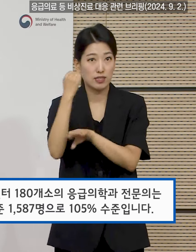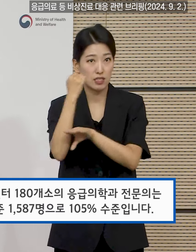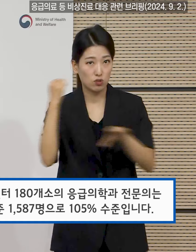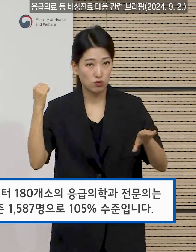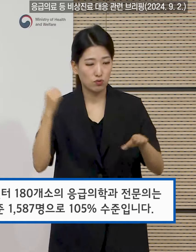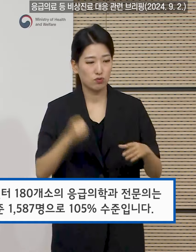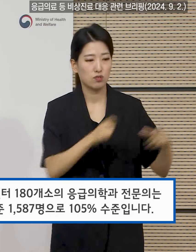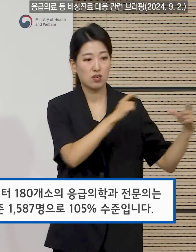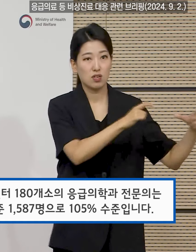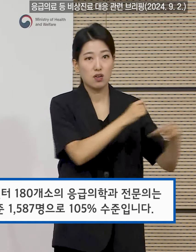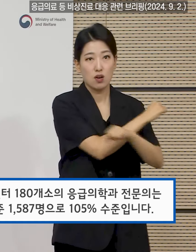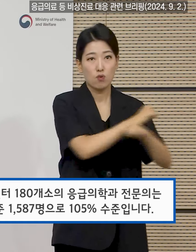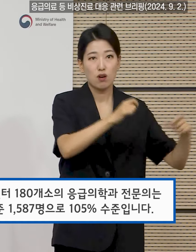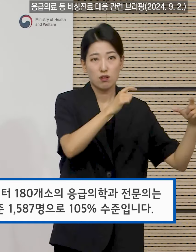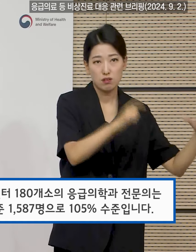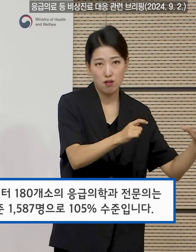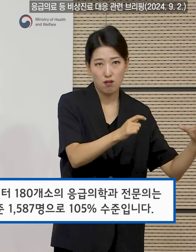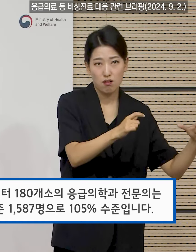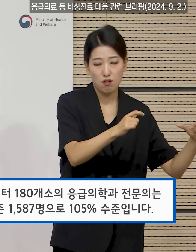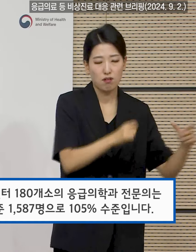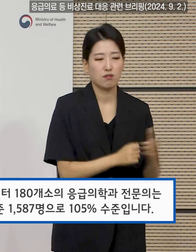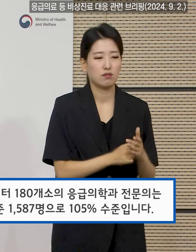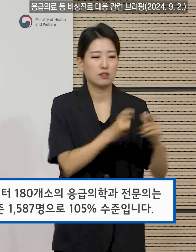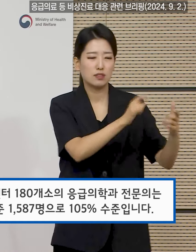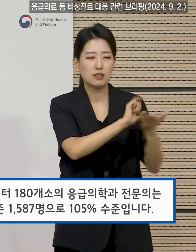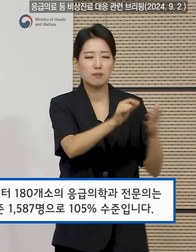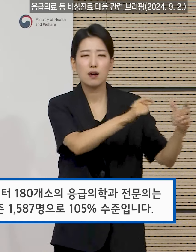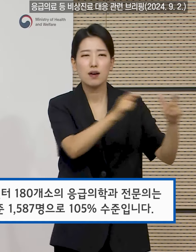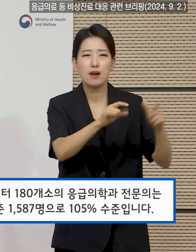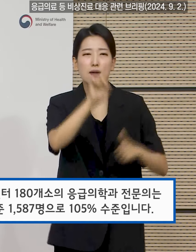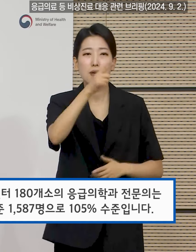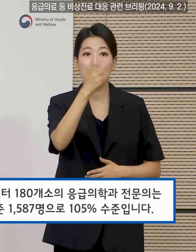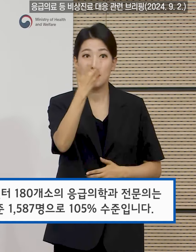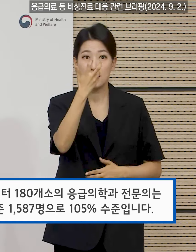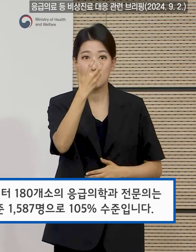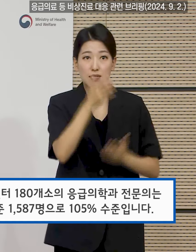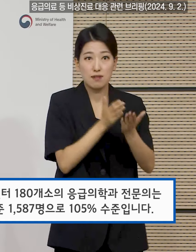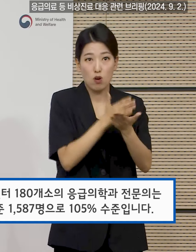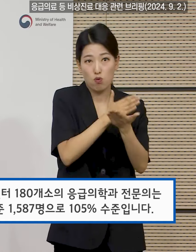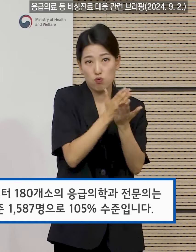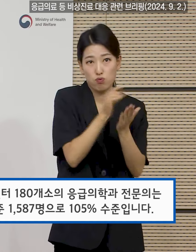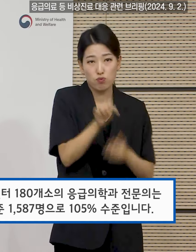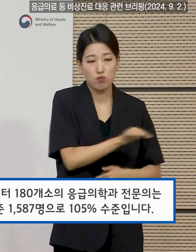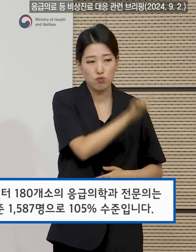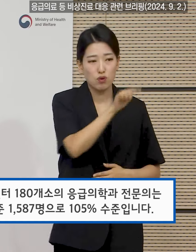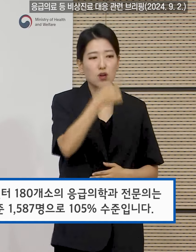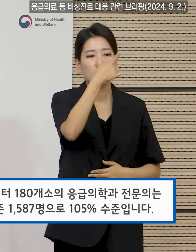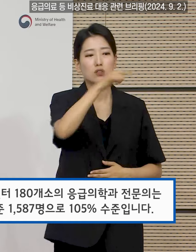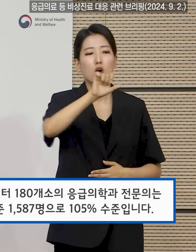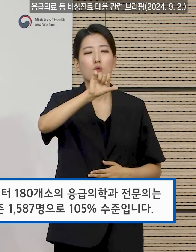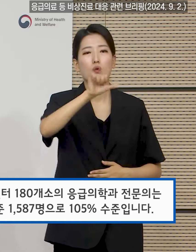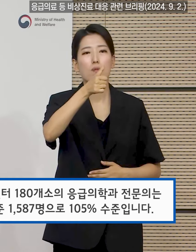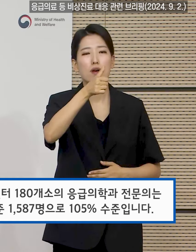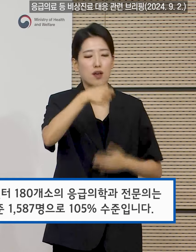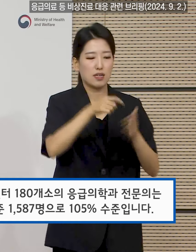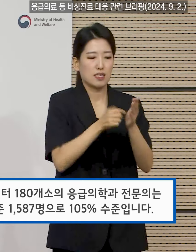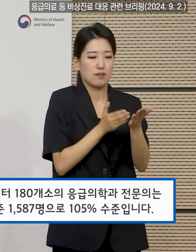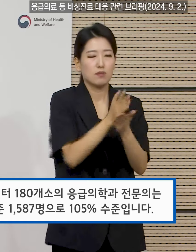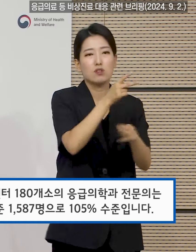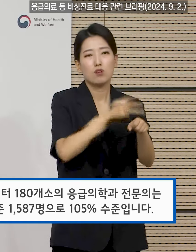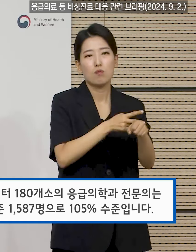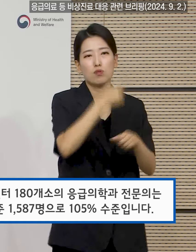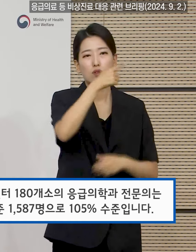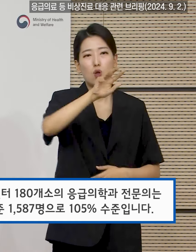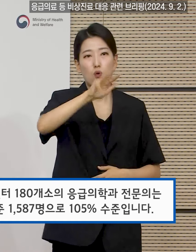응급의료센터 180개소의 응급의학과 전문의는 지난해 12월 1,504명에서 올해